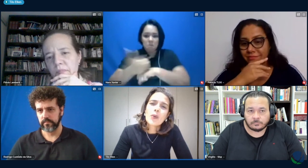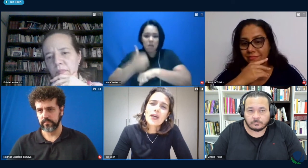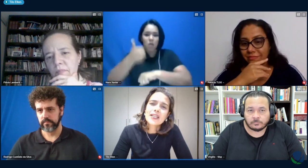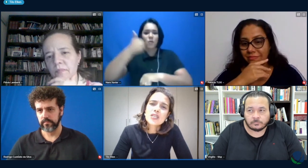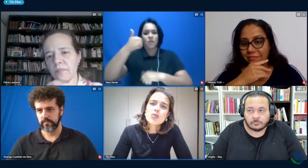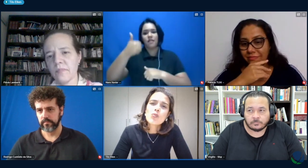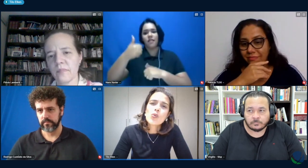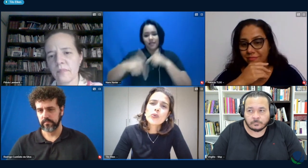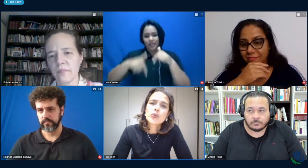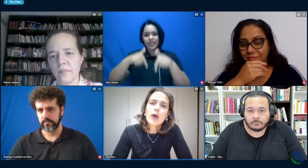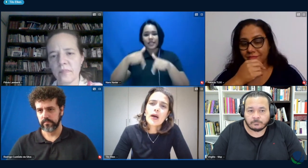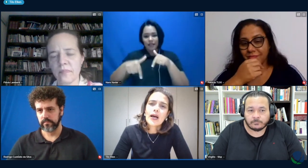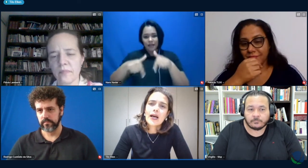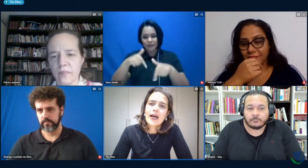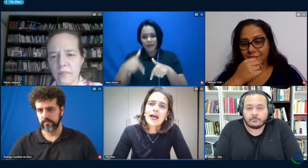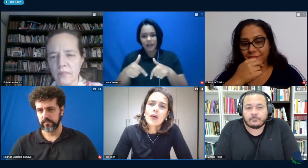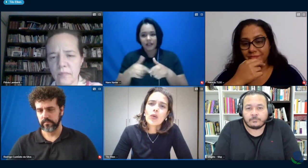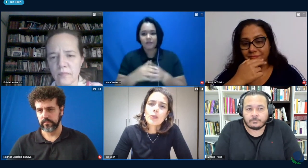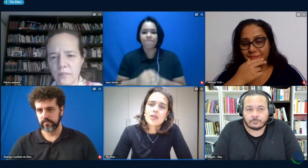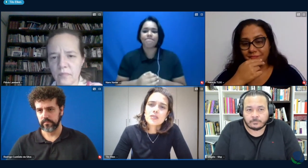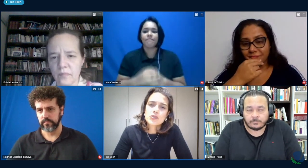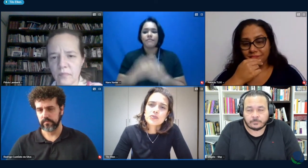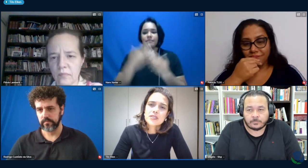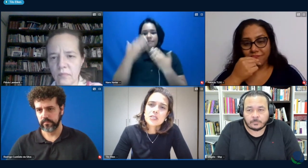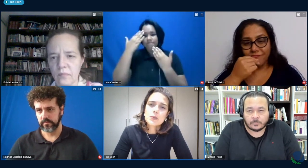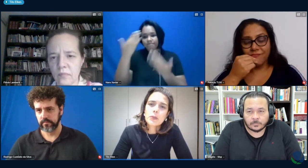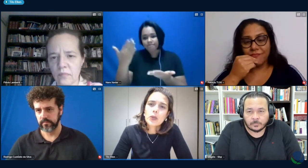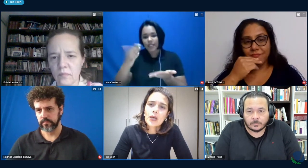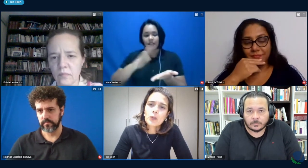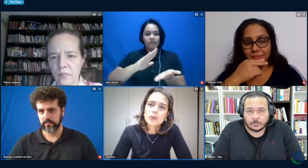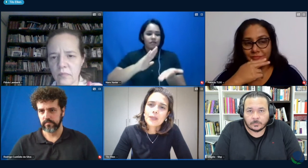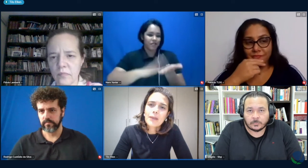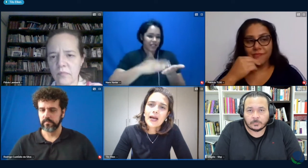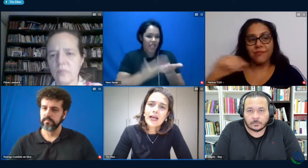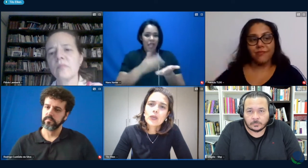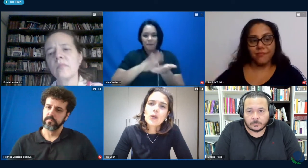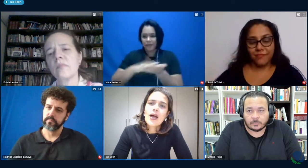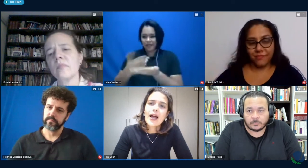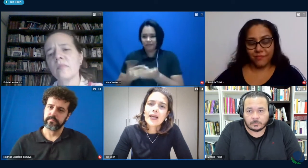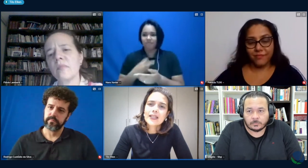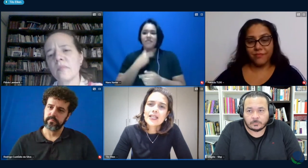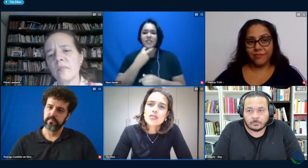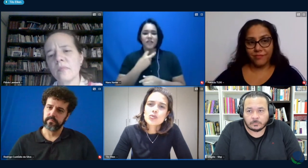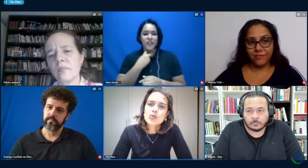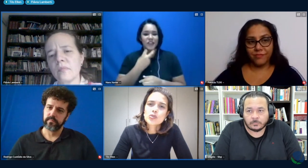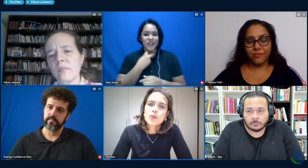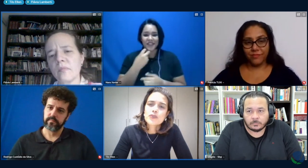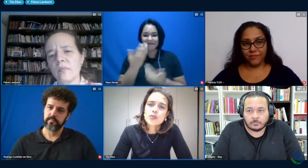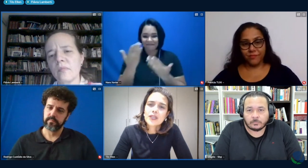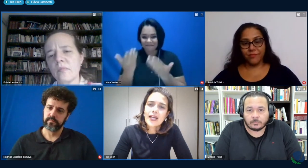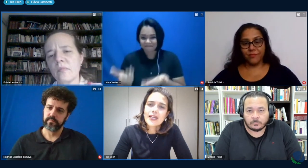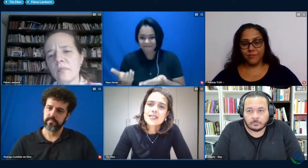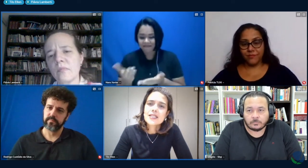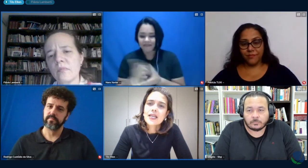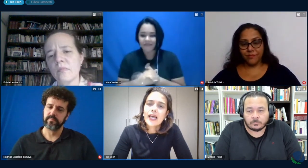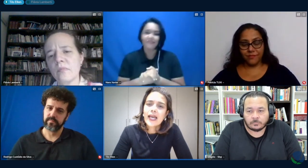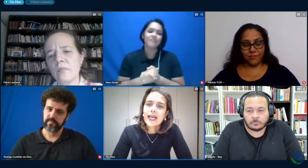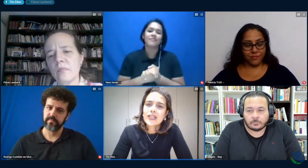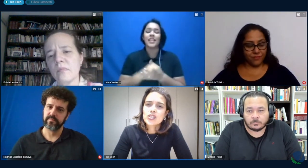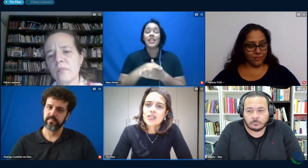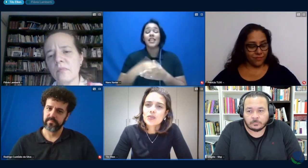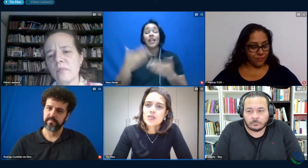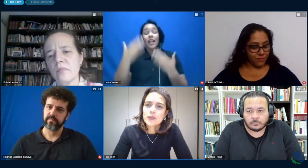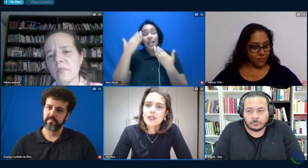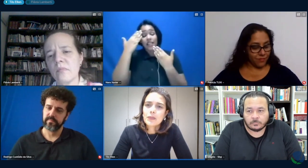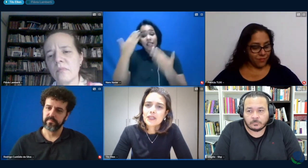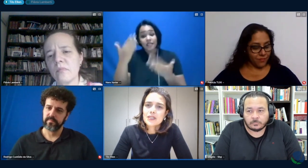Então, eu agradeço muito a colaboração de vocês para melhorar o meu trabalho. Agradeço os profissionais